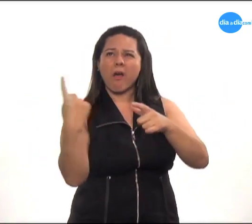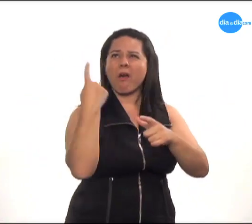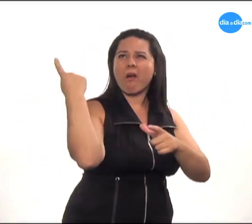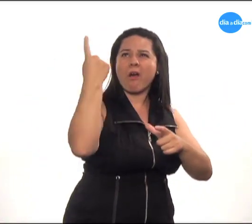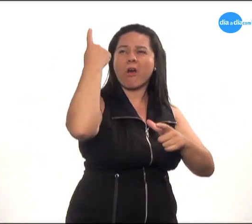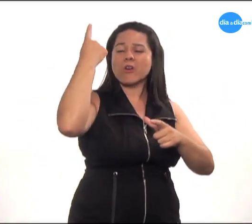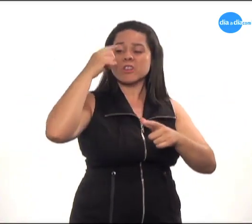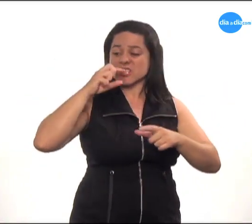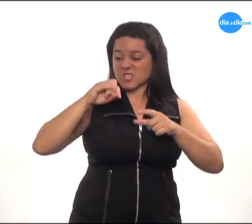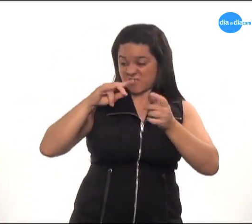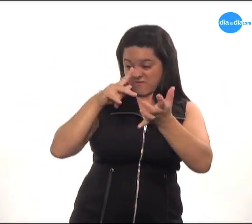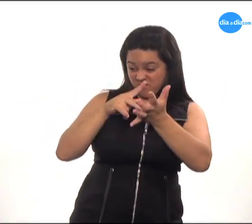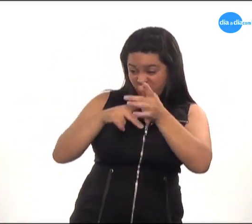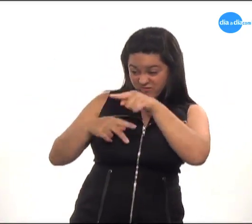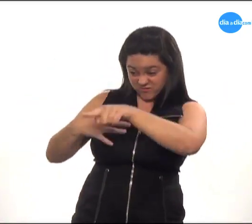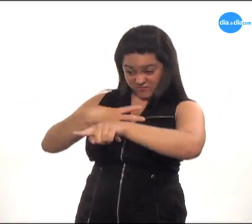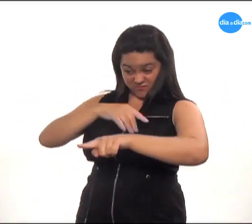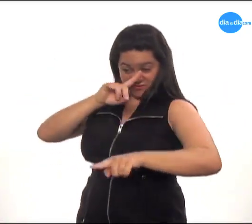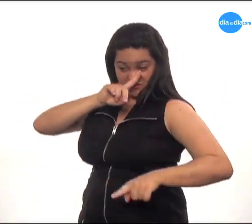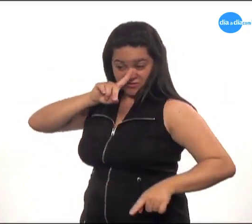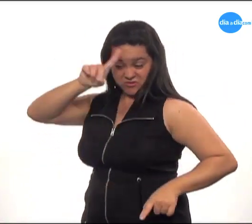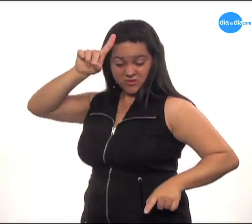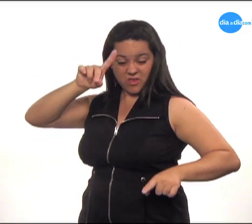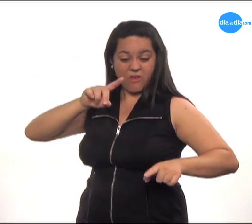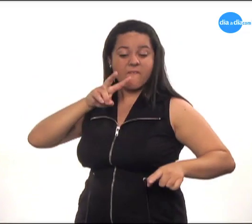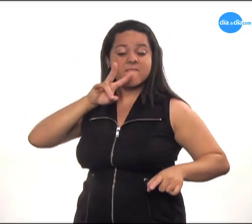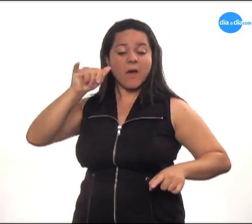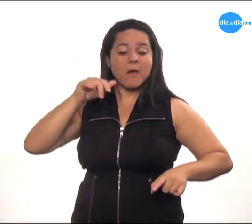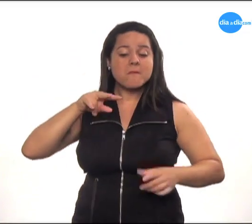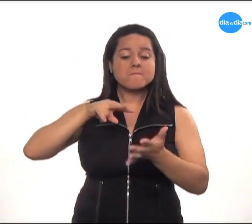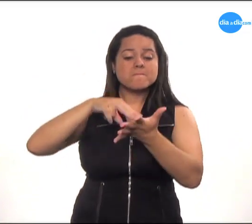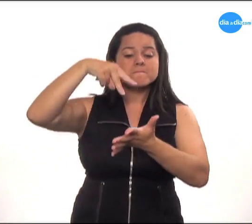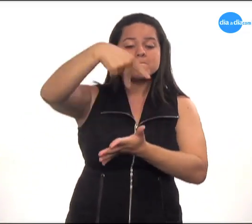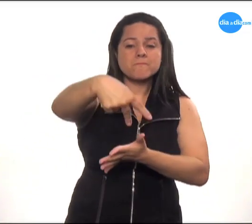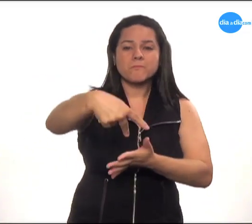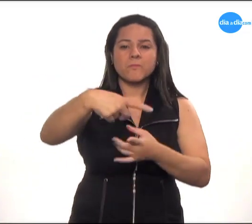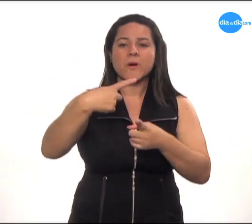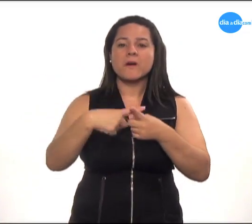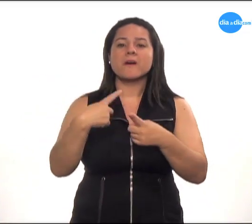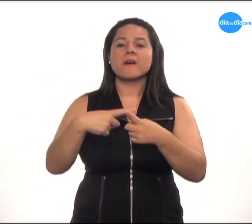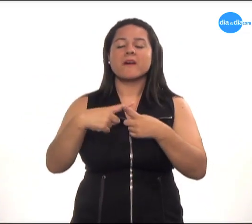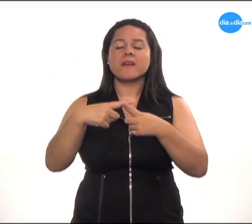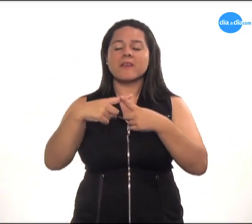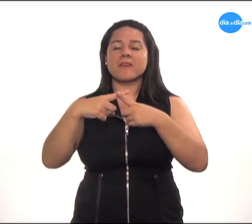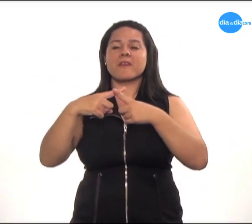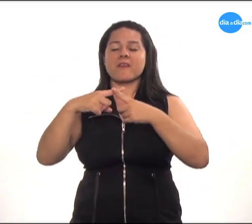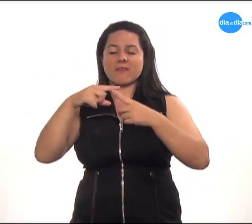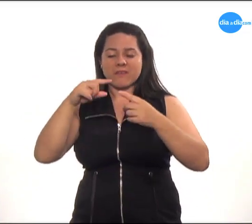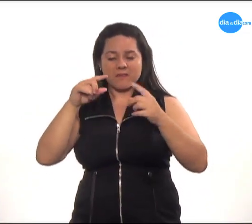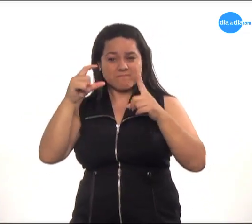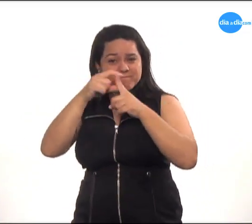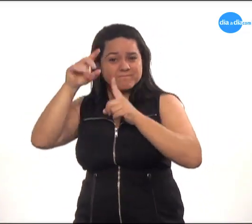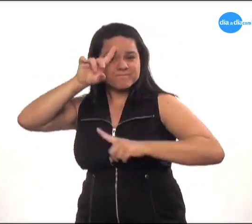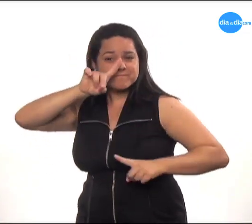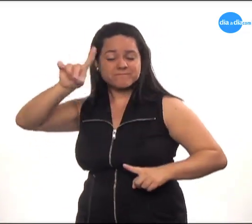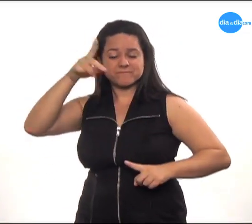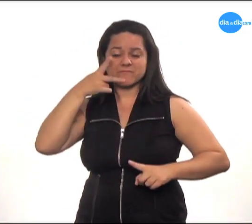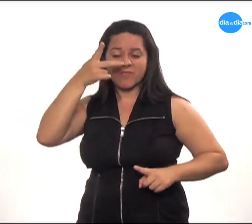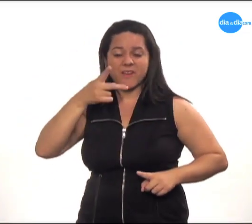Se você é o Filho de Deus, jogue-se daqui, pois as Escrituras Sagradas afirmam: Deus mandará que os seus anjos cuidem de